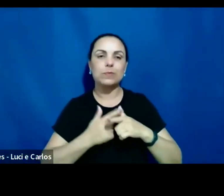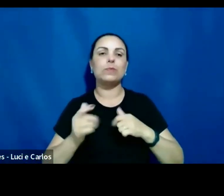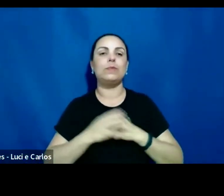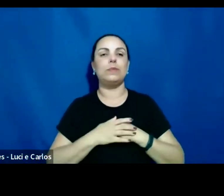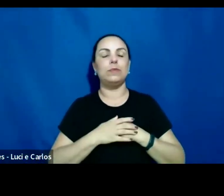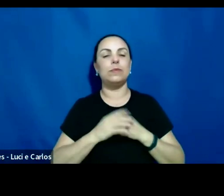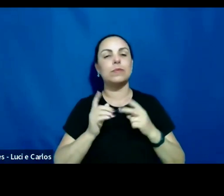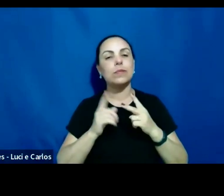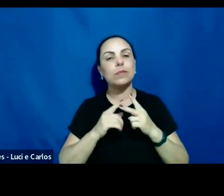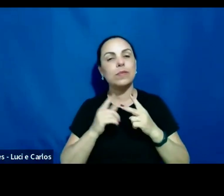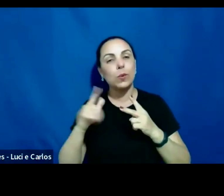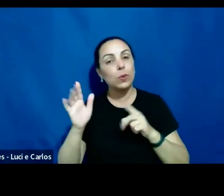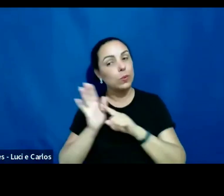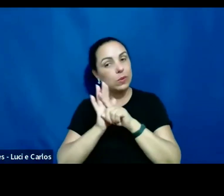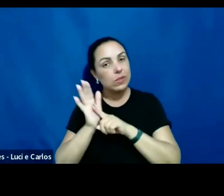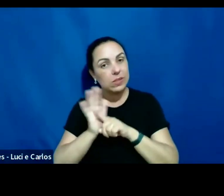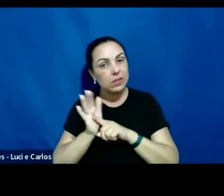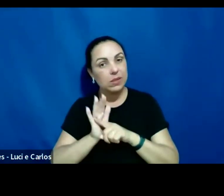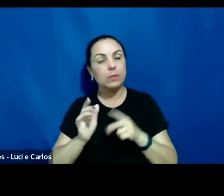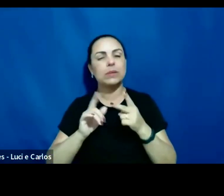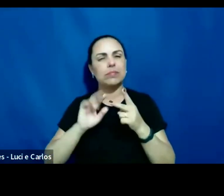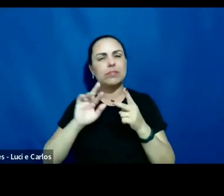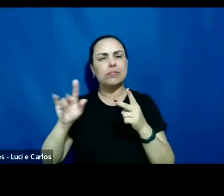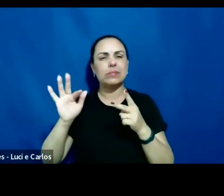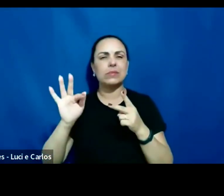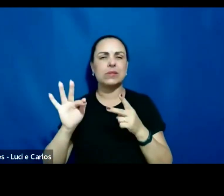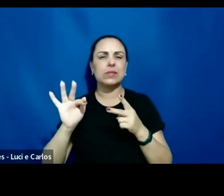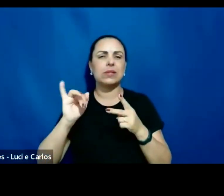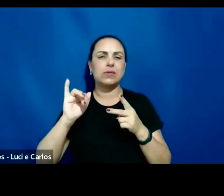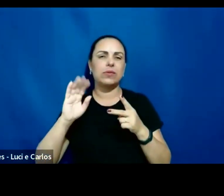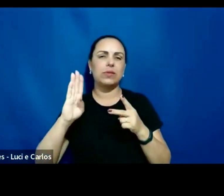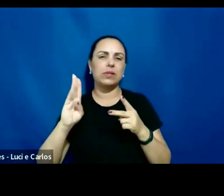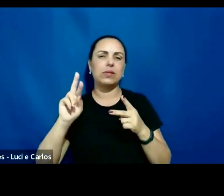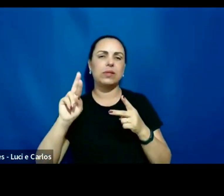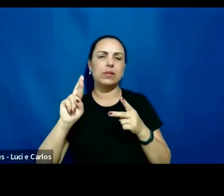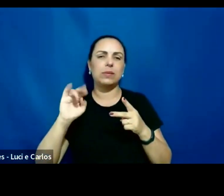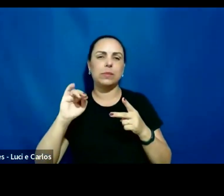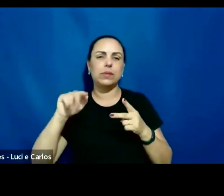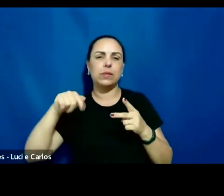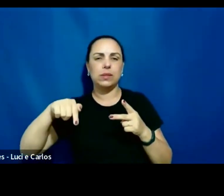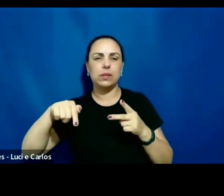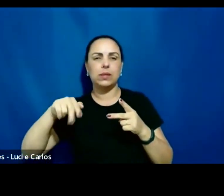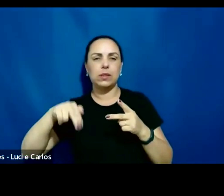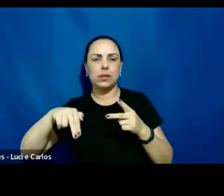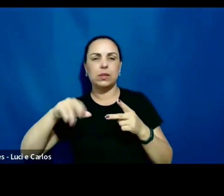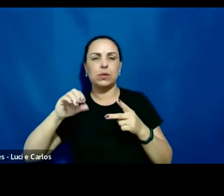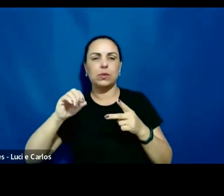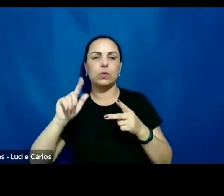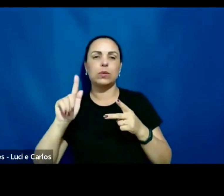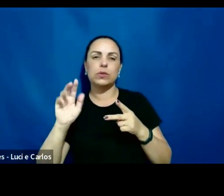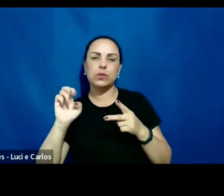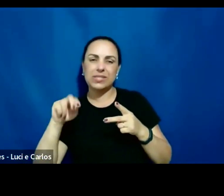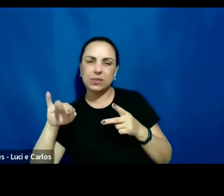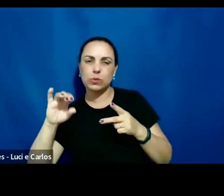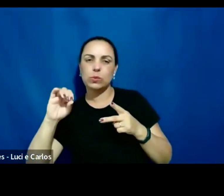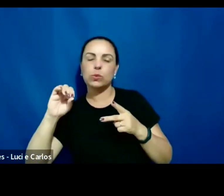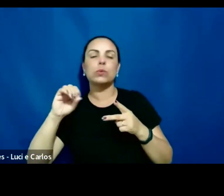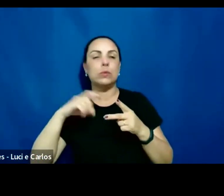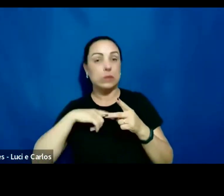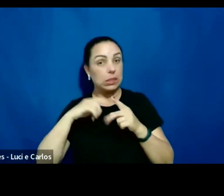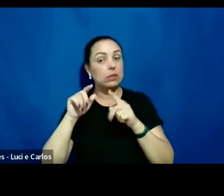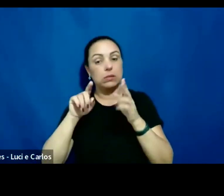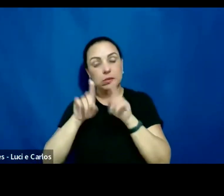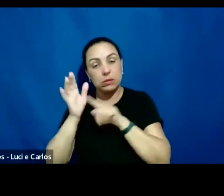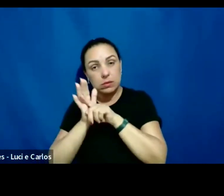aumentado. Não sei, tem vários exames. Se eu for falar todos os exames aqui, a gente vai acabar perdendo um pouco de tempo. Mas tem vários exames. E